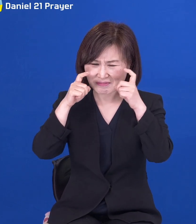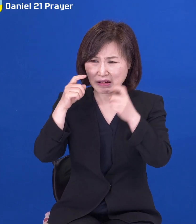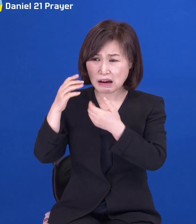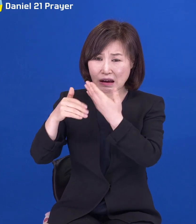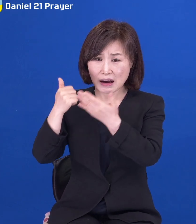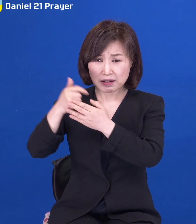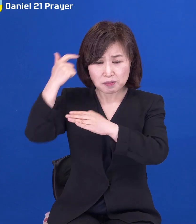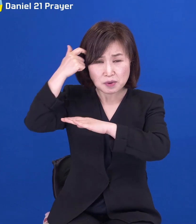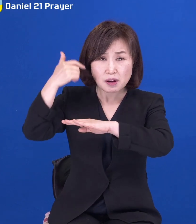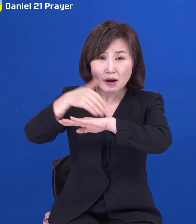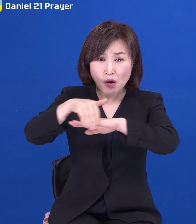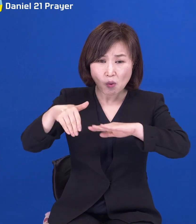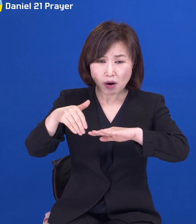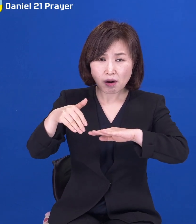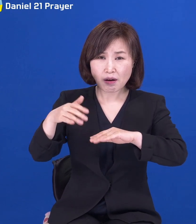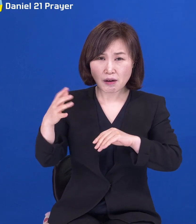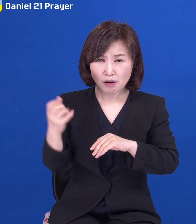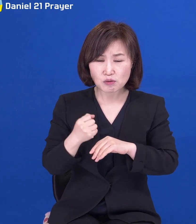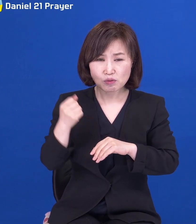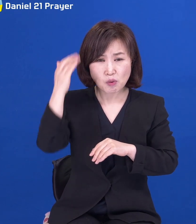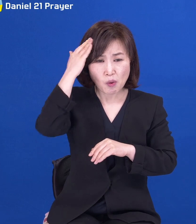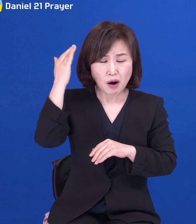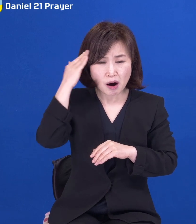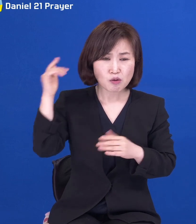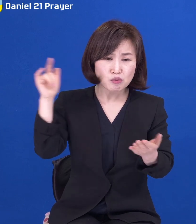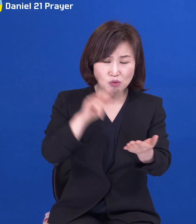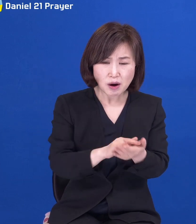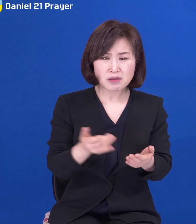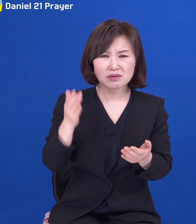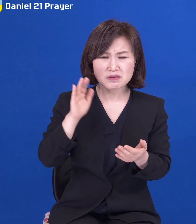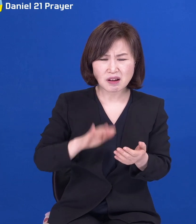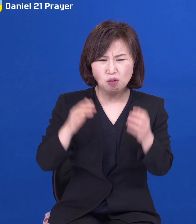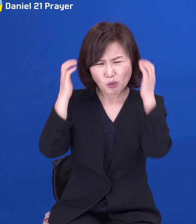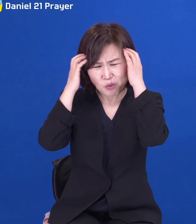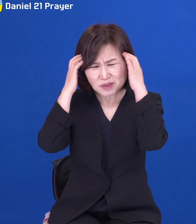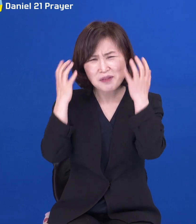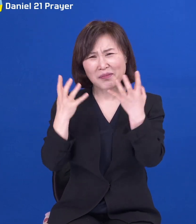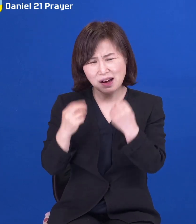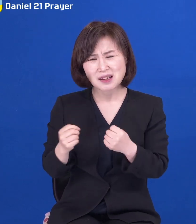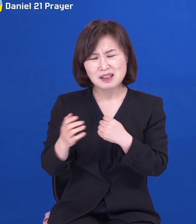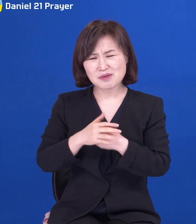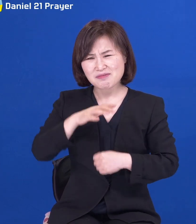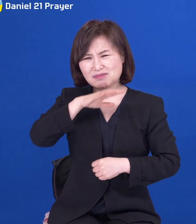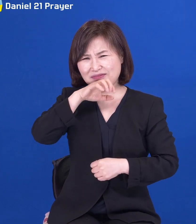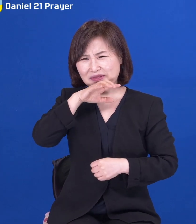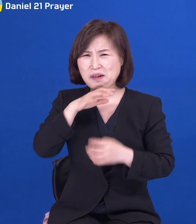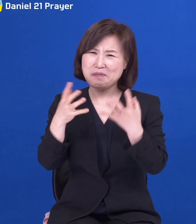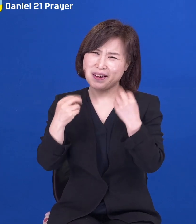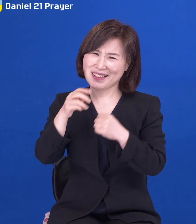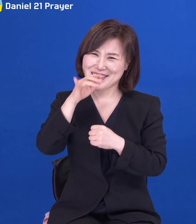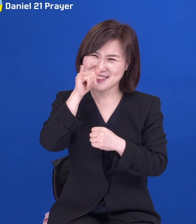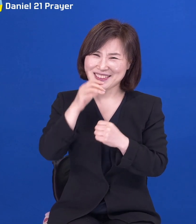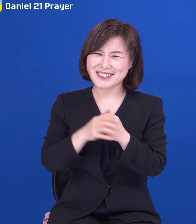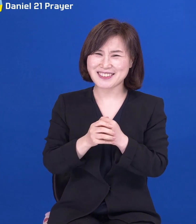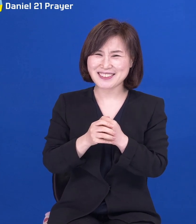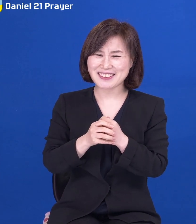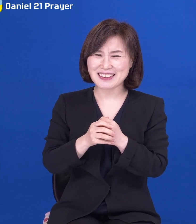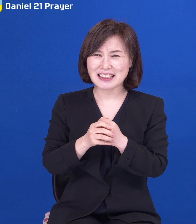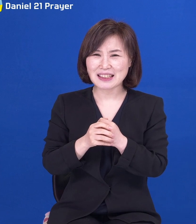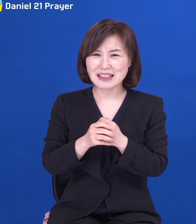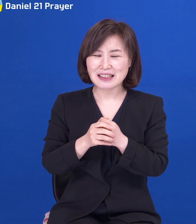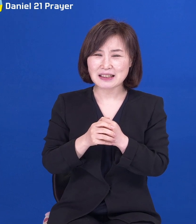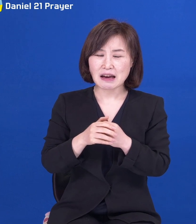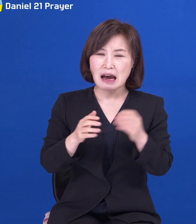하고 뭐 일단 반반이었어요. 학교 들어갈 때 생각이 다르고 앉아있을 때 생각이 다르고 나올 때 생각이